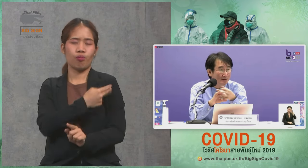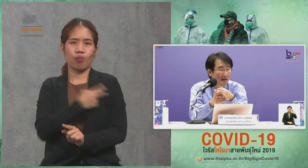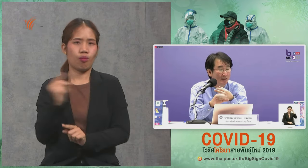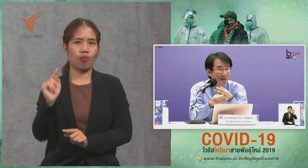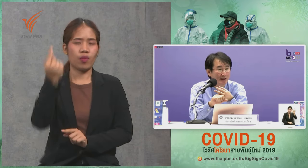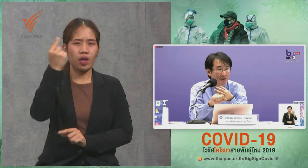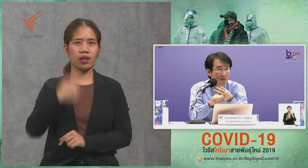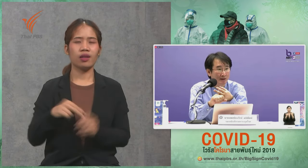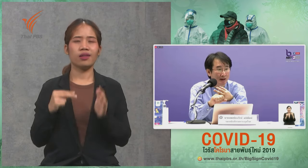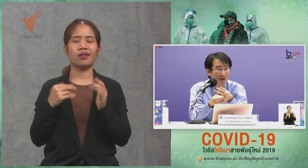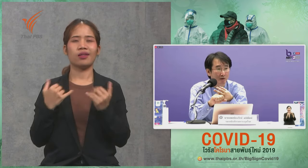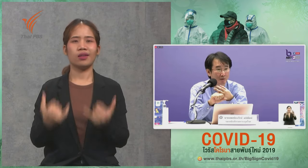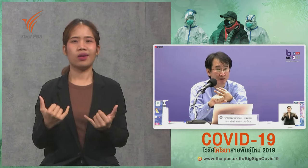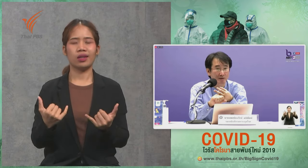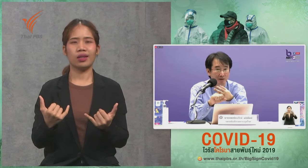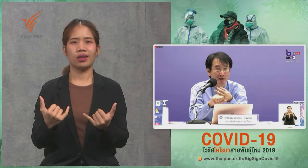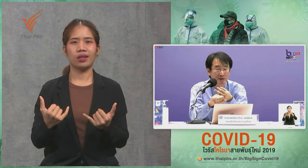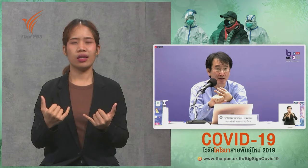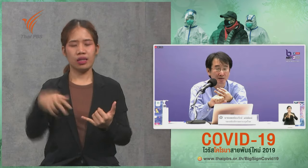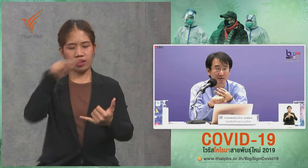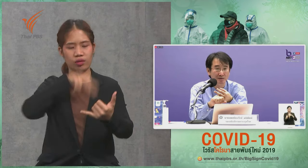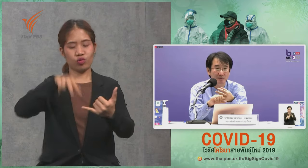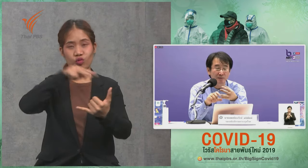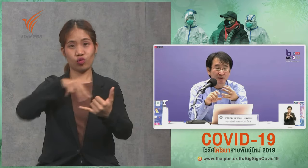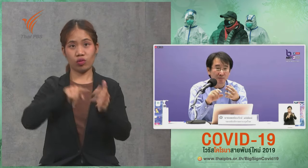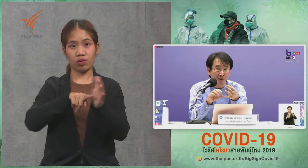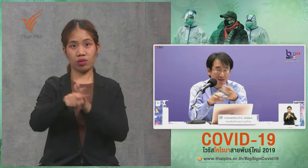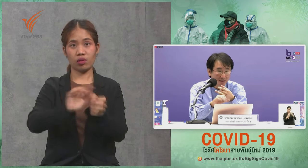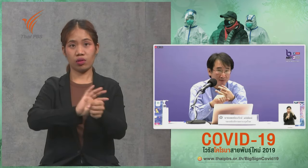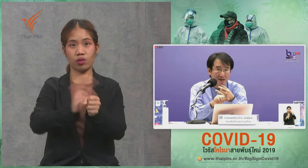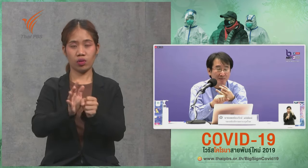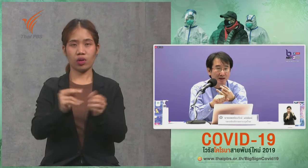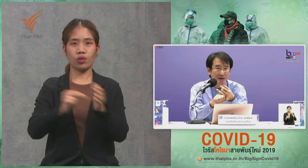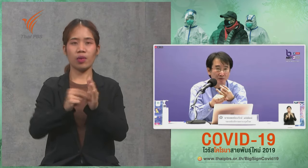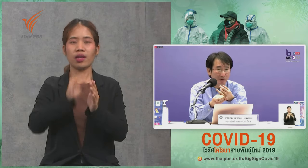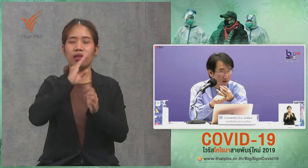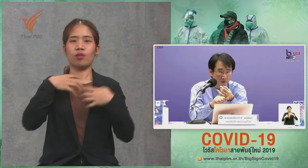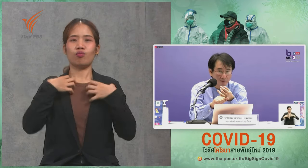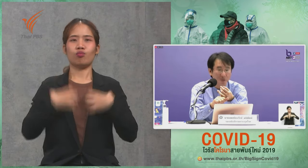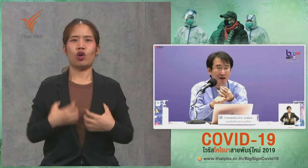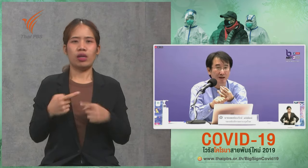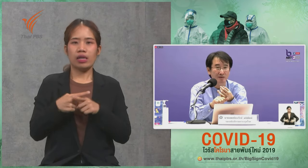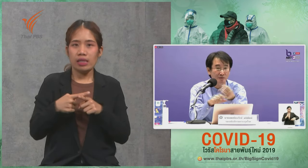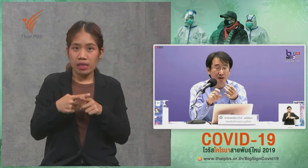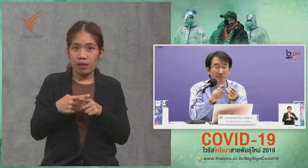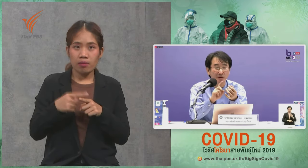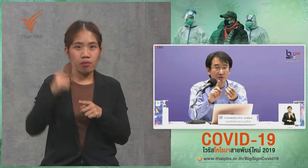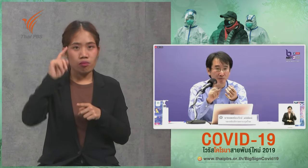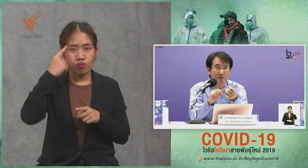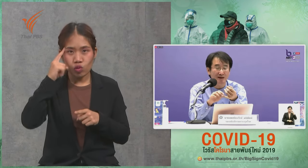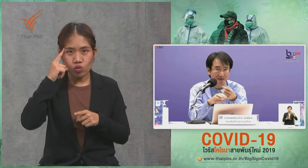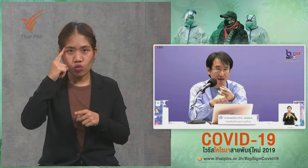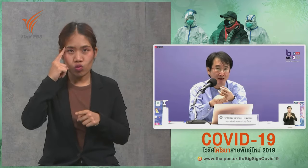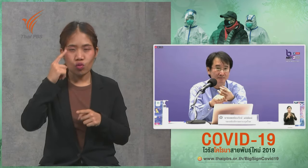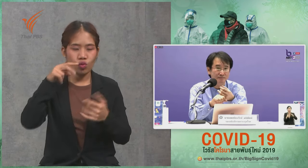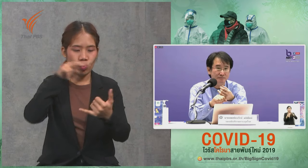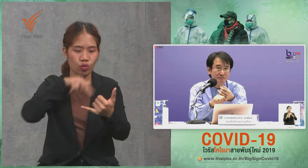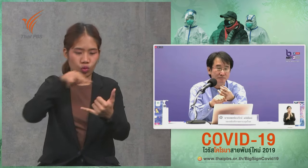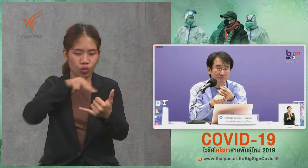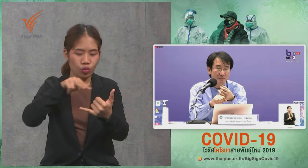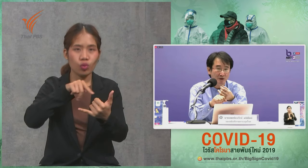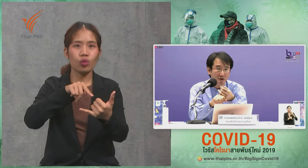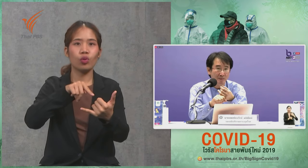นนี้นิยามในการตรวจหาโควิดของเราเนี่ยก็คือปอดอักเสบไม่ทราบสาเหตุตรวจหาโควิดทุกรายตรงนี้ไม่ต้องดูประวัติเสี่ยง